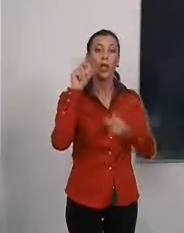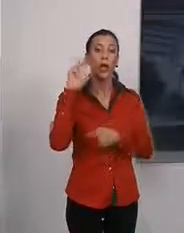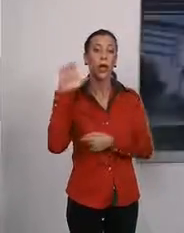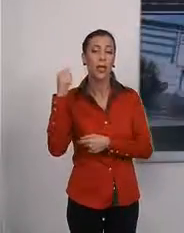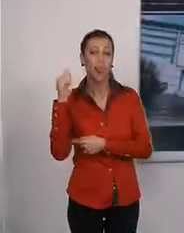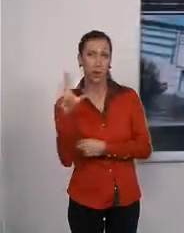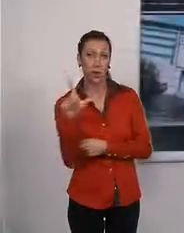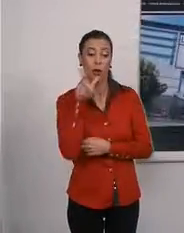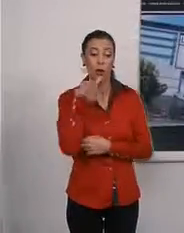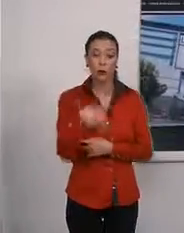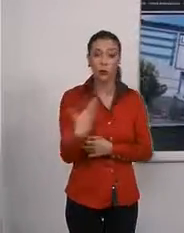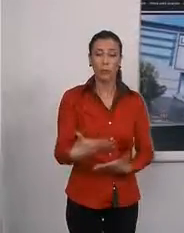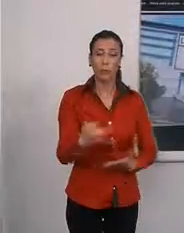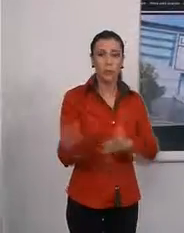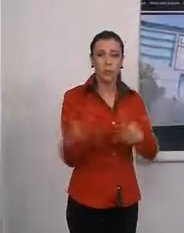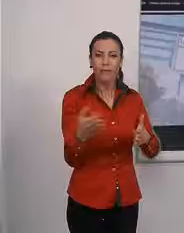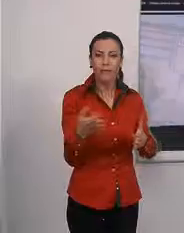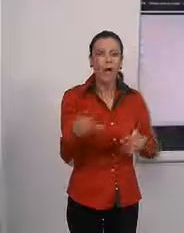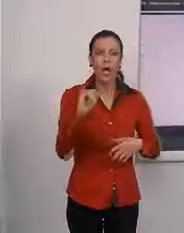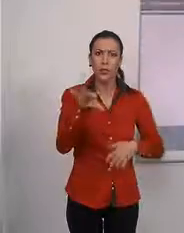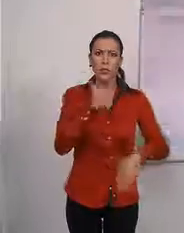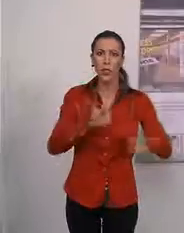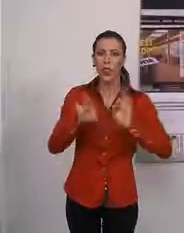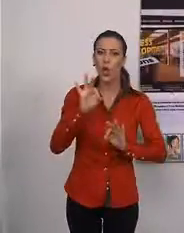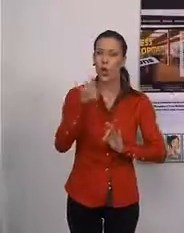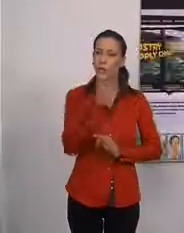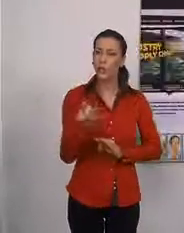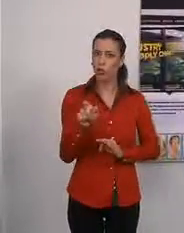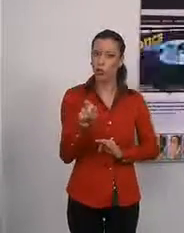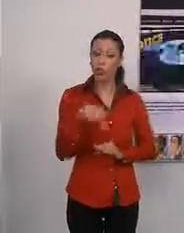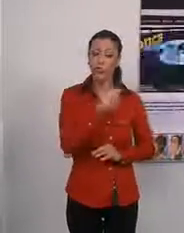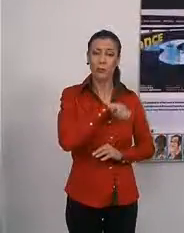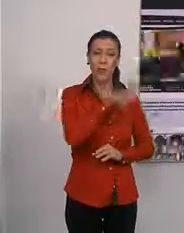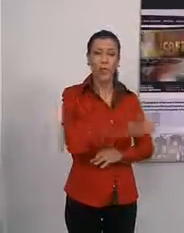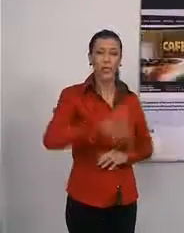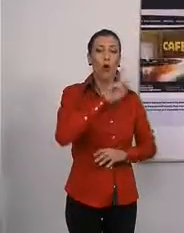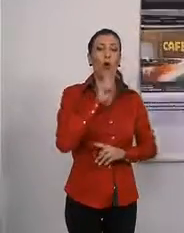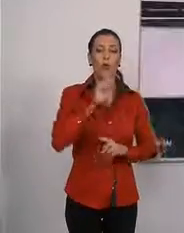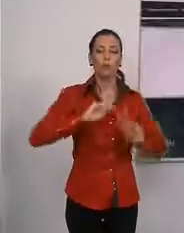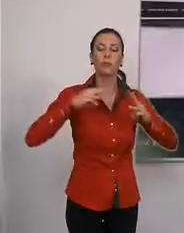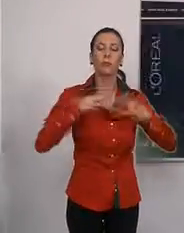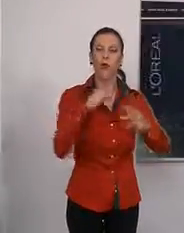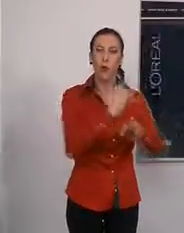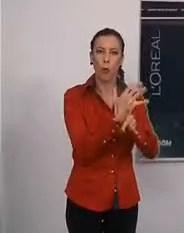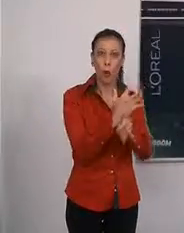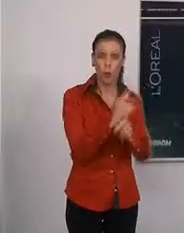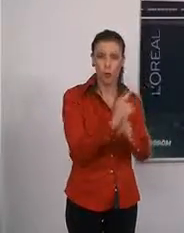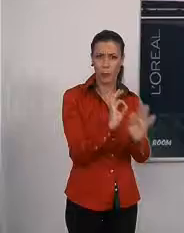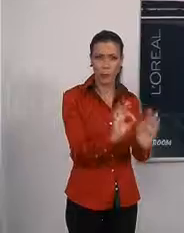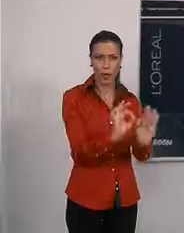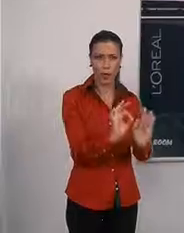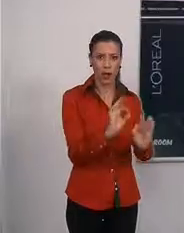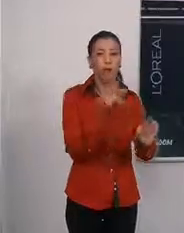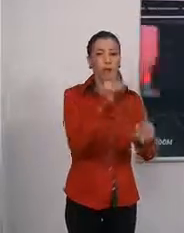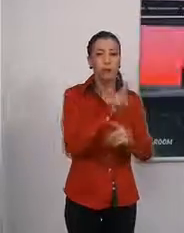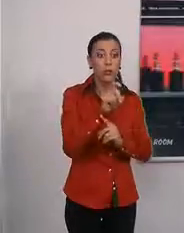lleva a cabo en este momento una selección de personal en España a través de un juego empresarial ubicado en Internet.